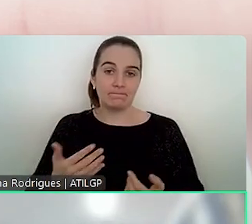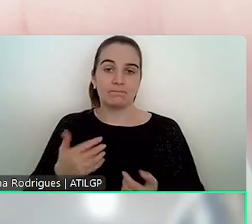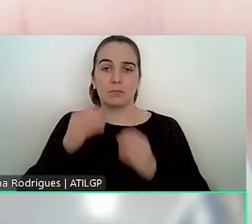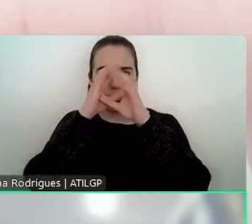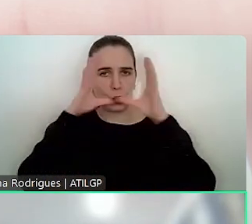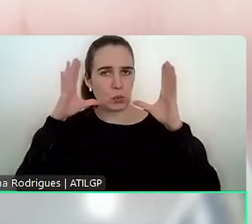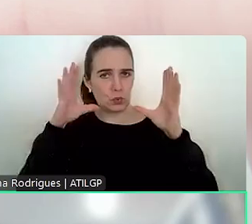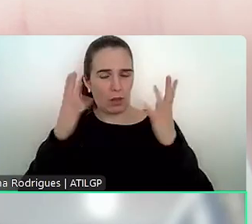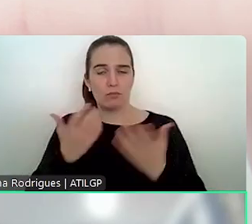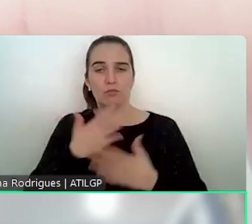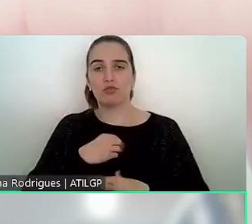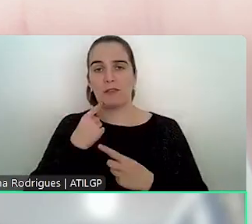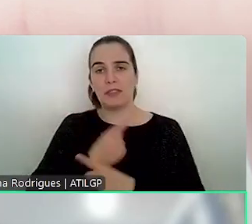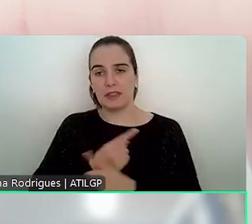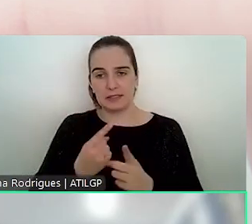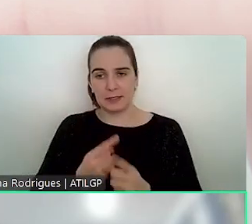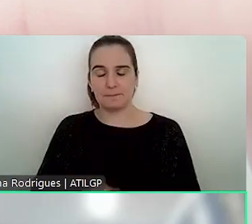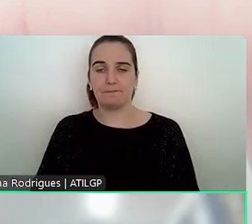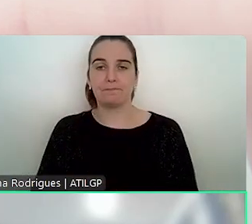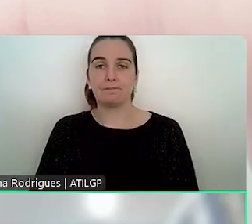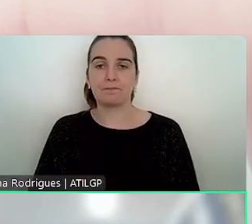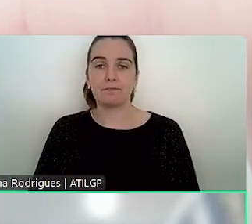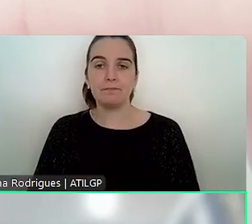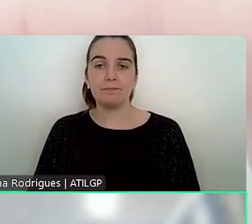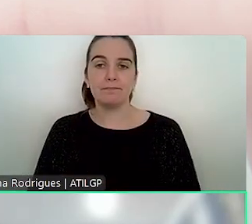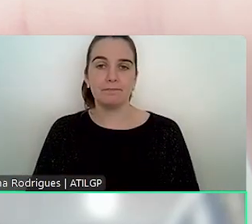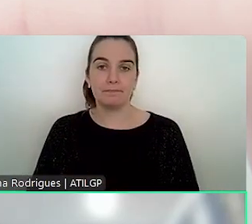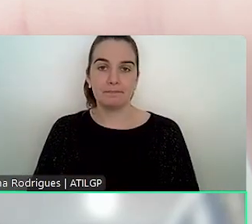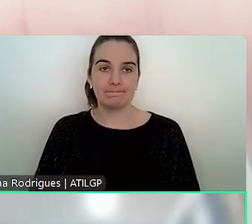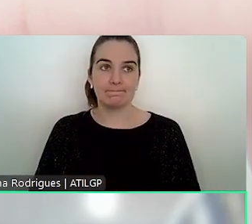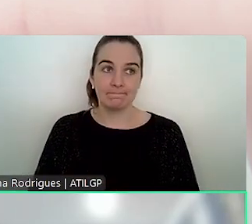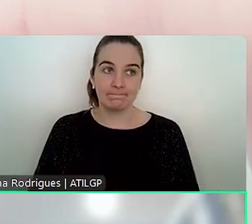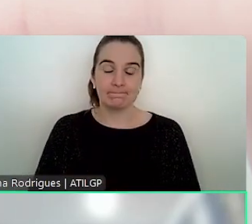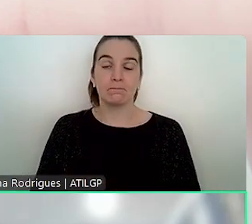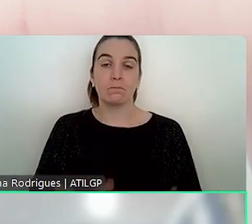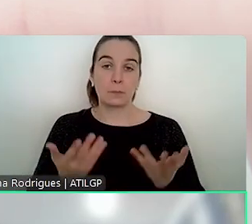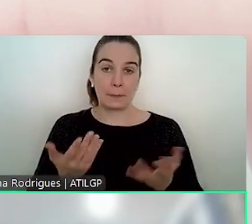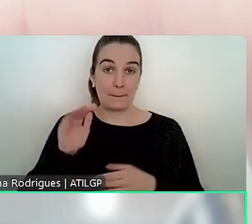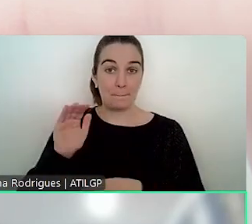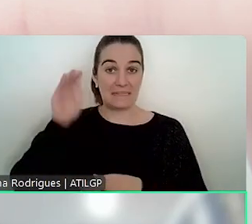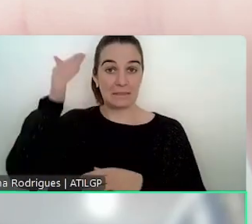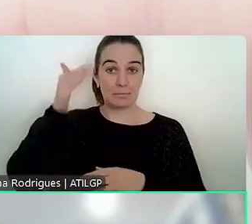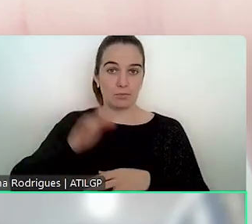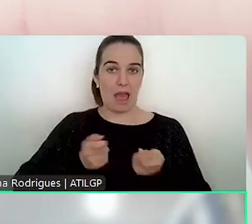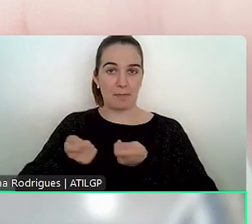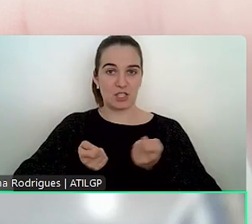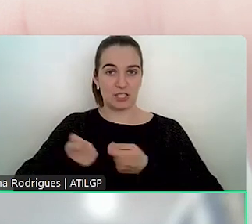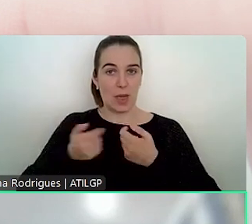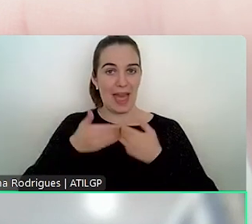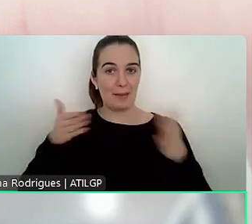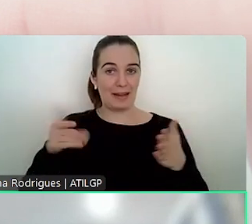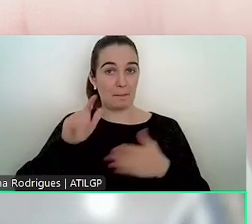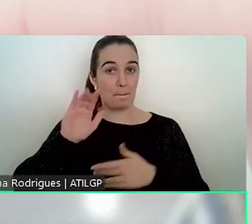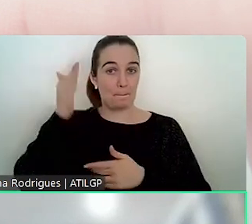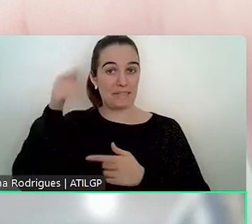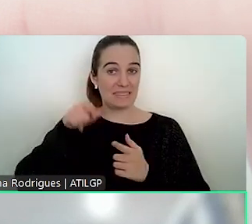aquilo que eu queria de facto trazer aqui é que este princípio da administração aberta é um princípio que